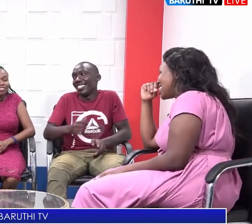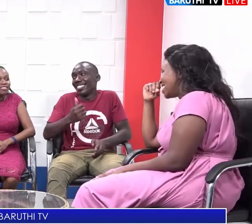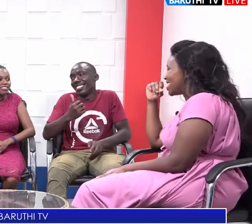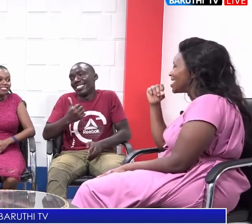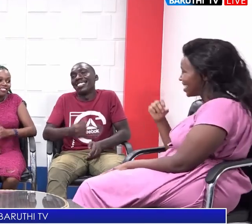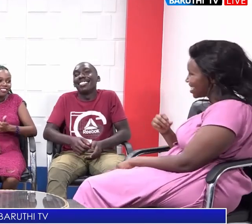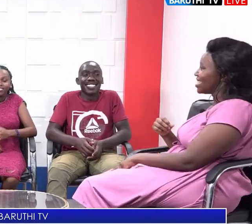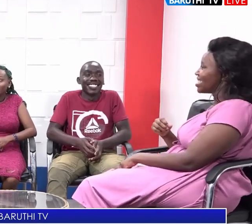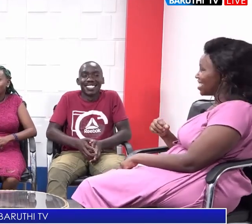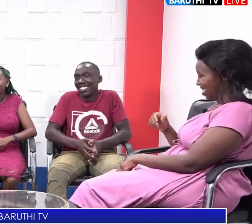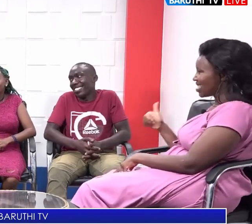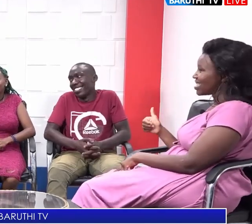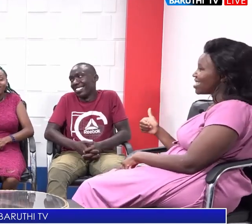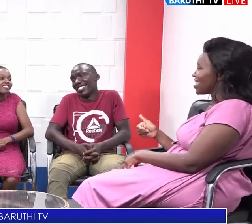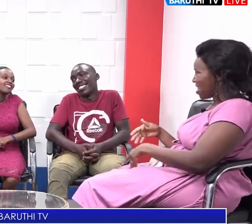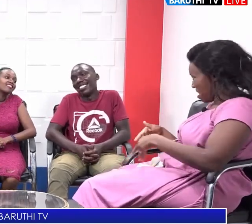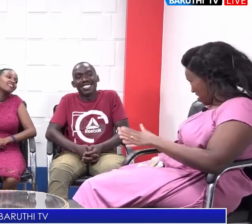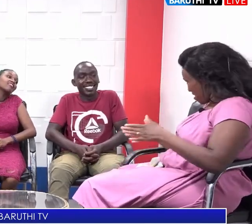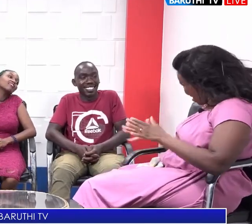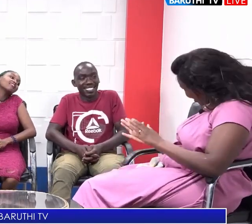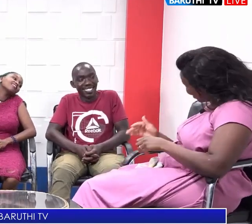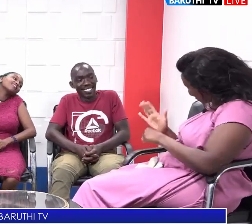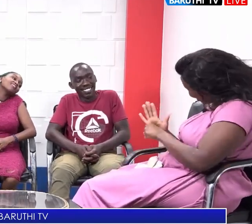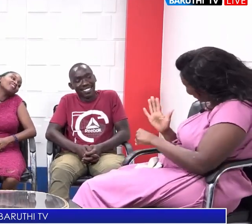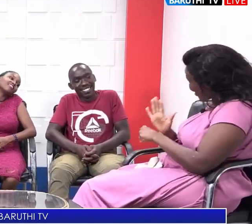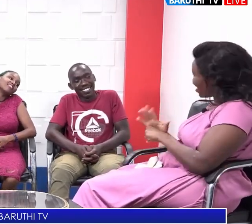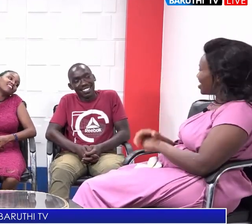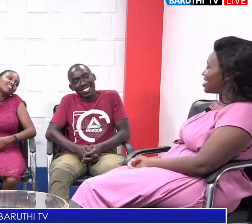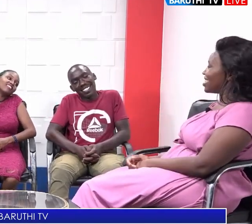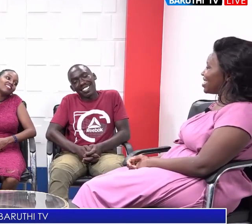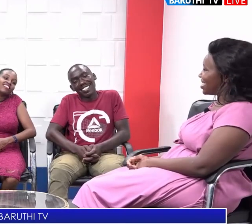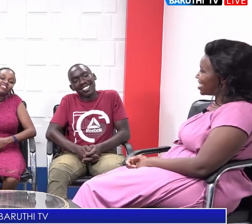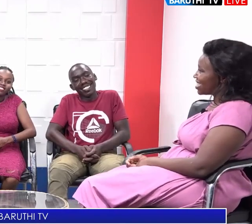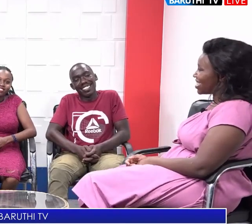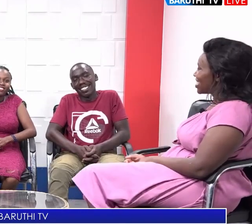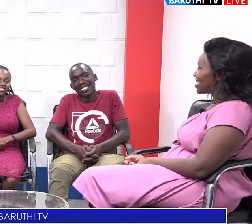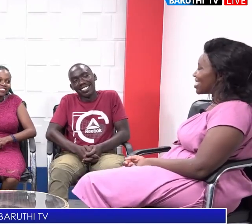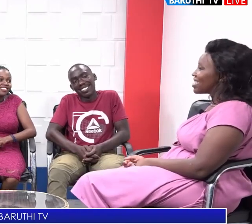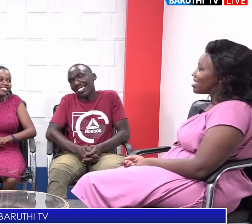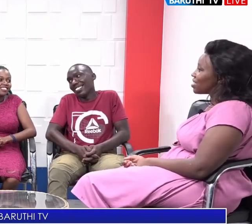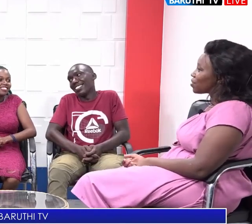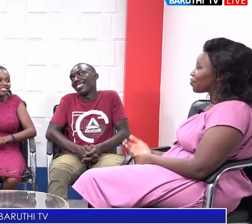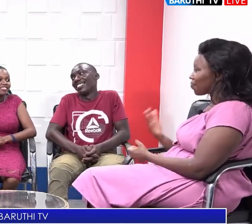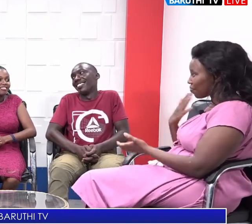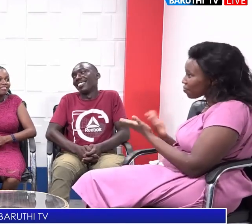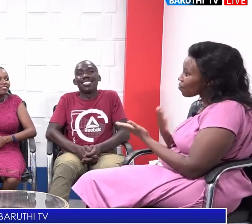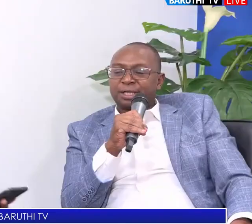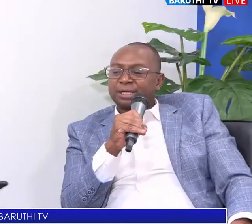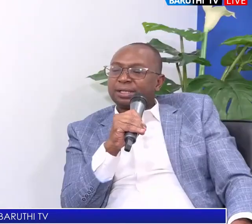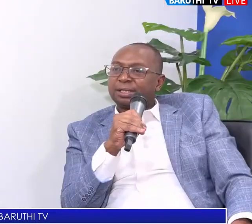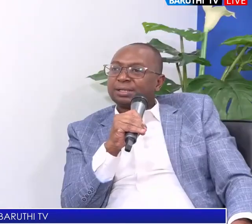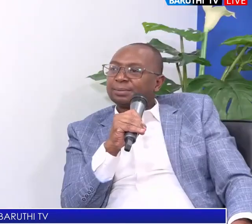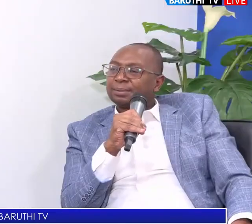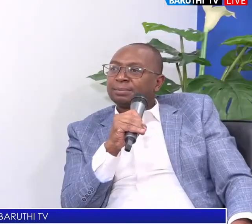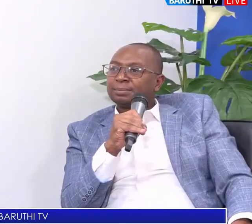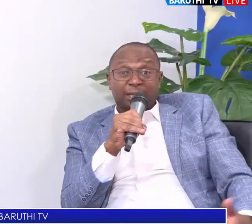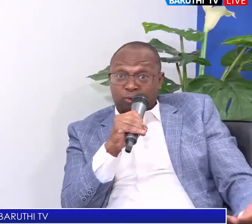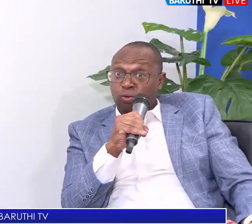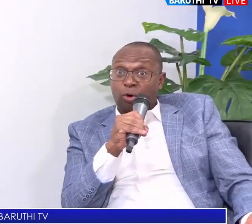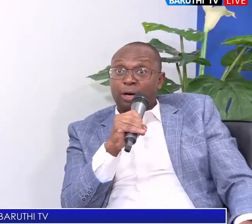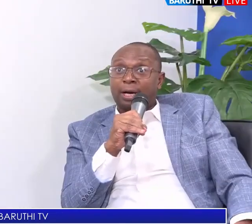Anyway, that's so nice. Yes. Wow. So I hope wameelewa. Umeelewa? No, hayasema yes, even kusema